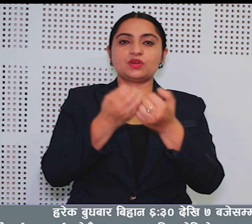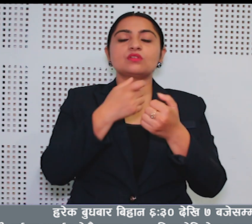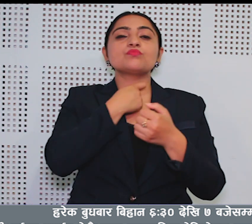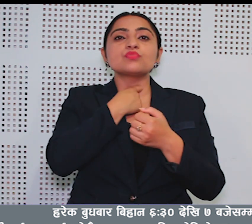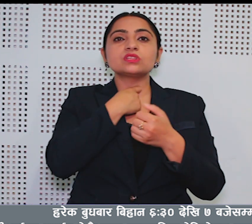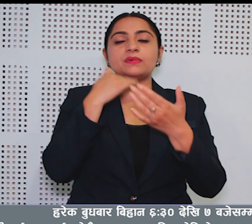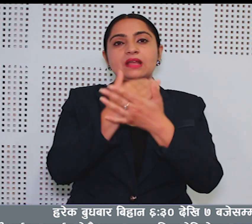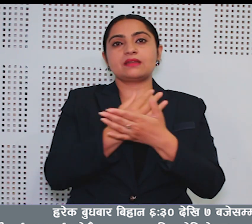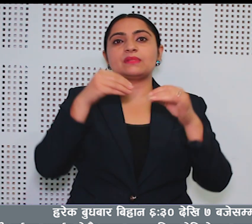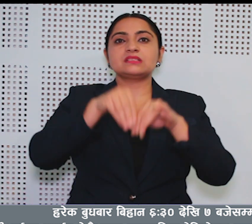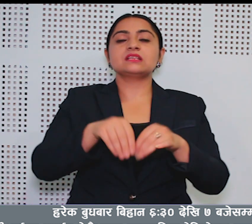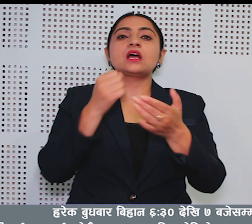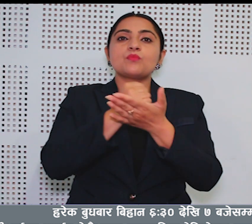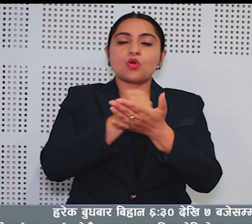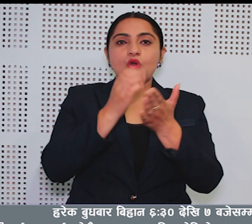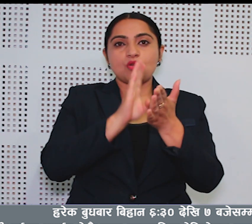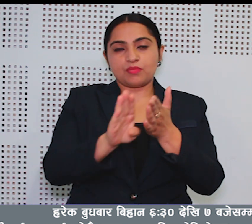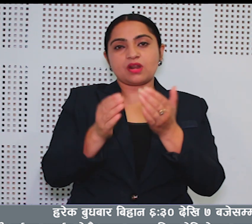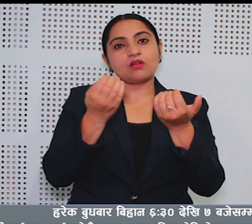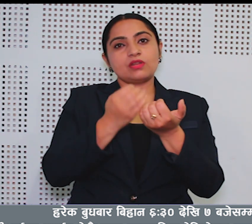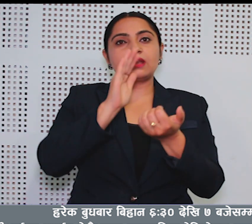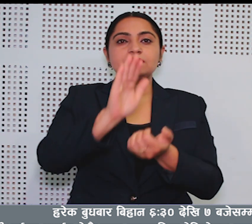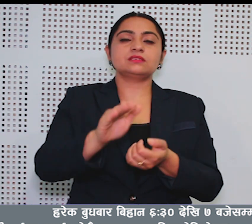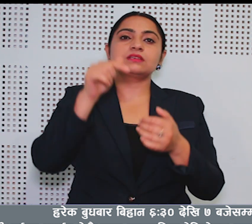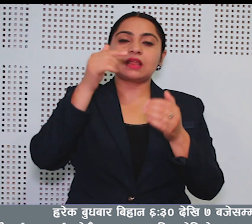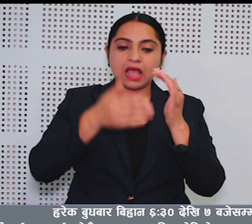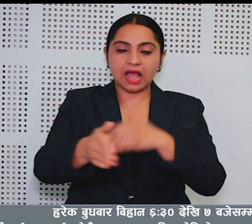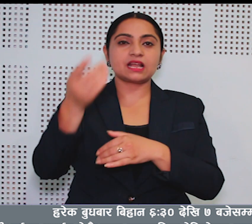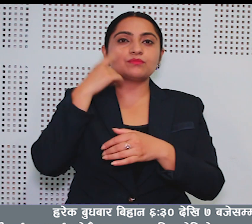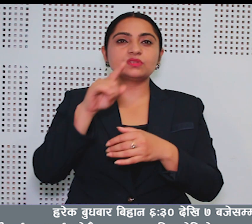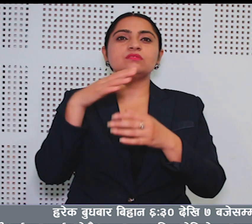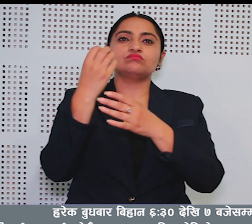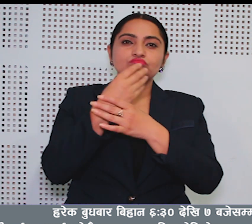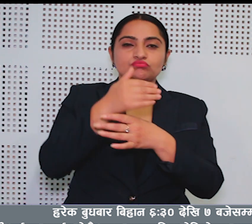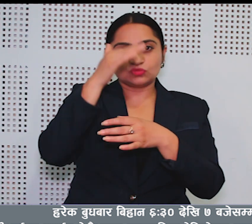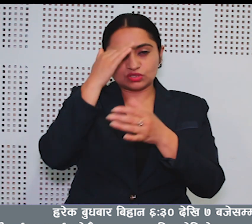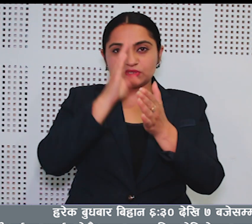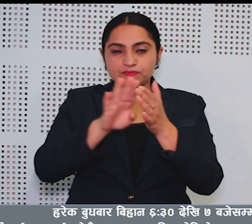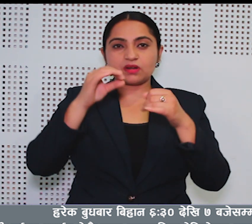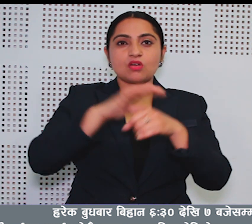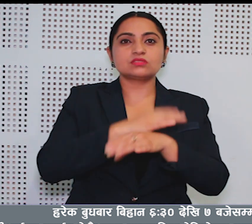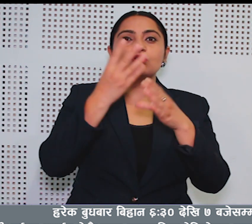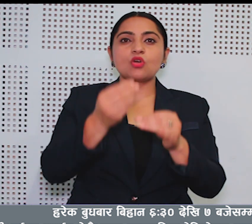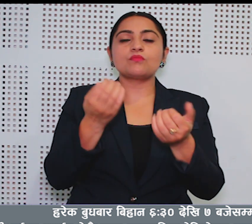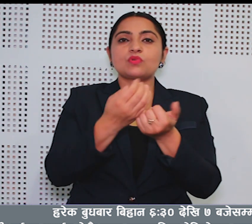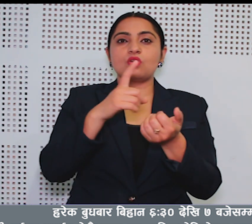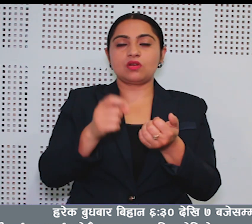कार्यक्रम साझा पहल मार्फत जनाएका छन् भने आगामी दिनमा विपदबाट पर्ने असर न्यूनीकरणका लागि पूर्व तयारीका